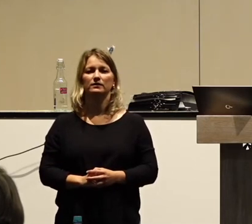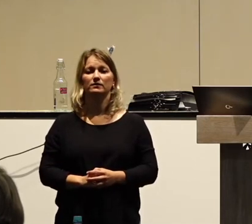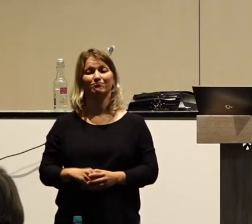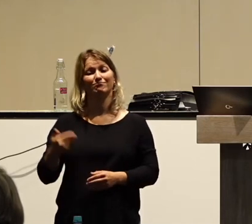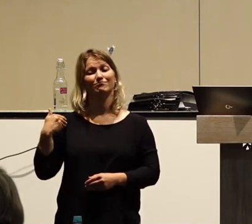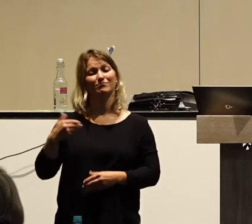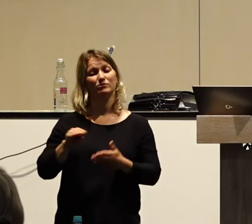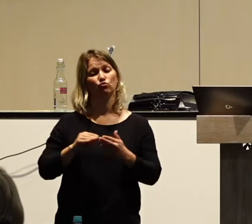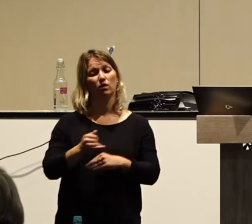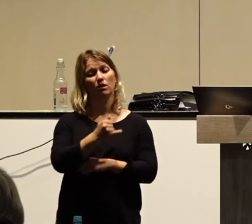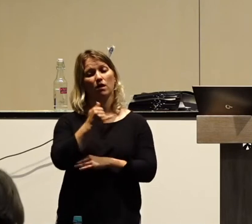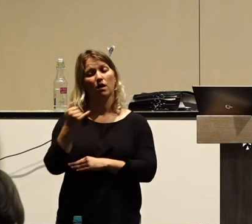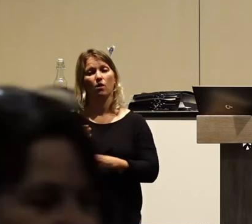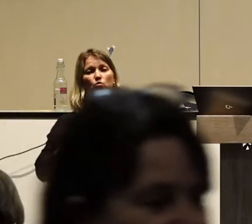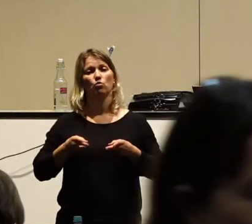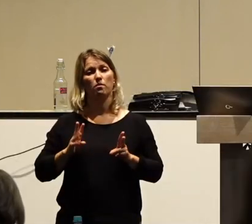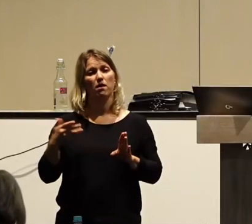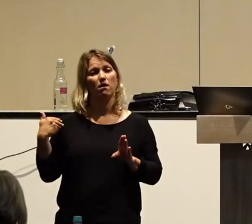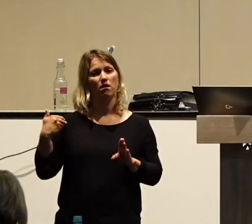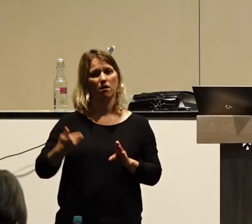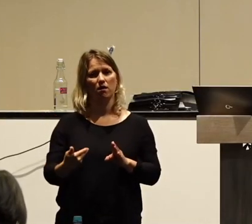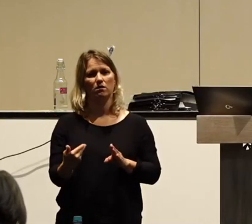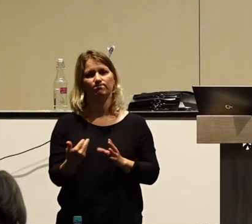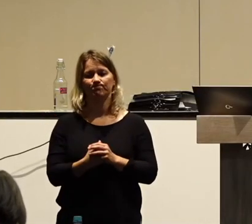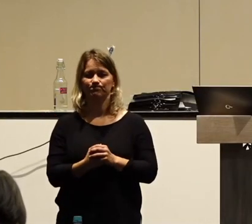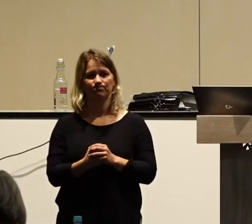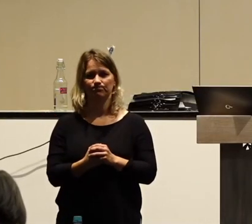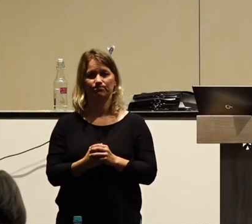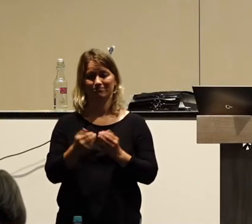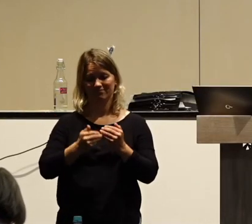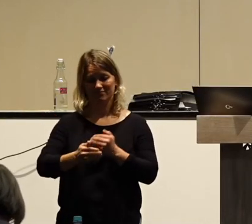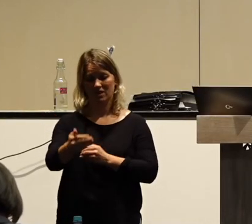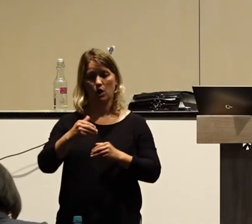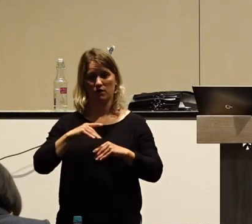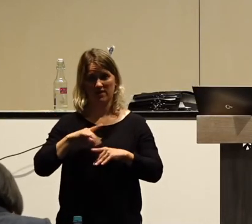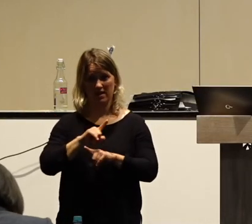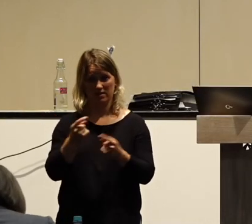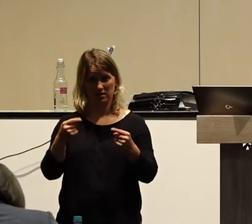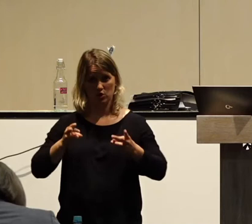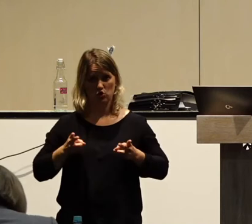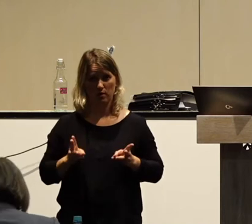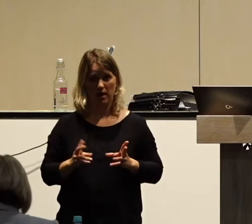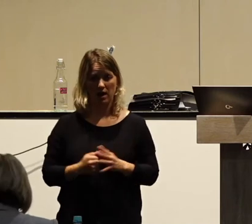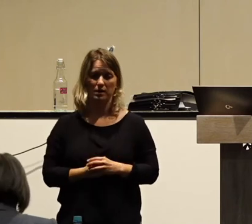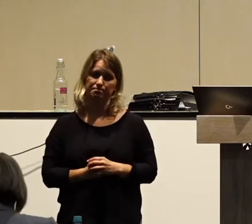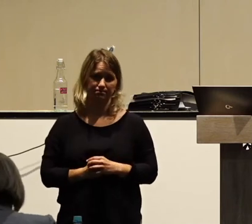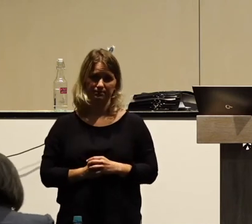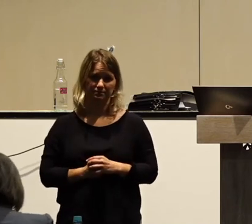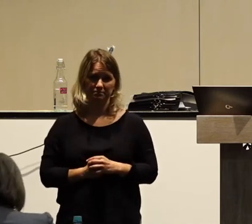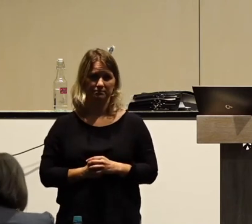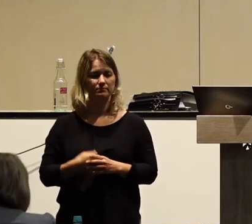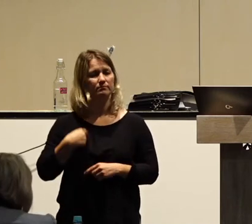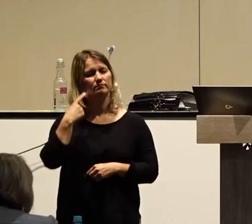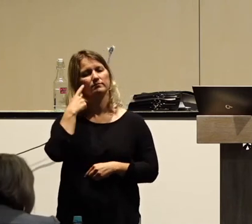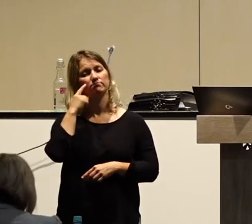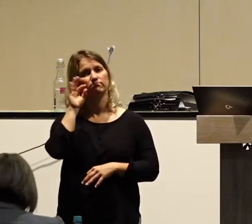Schuljahr und das werden für viele von euch auch keine ganz normalen Ferien werden. Ich bin mir ziemlich sicher, dass bei dem einen oder anderen